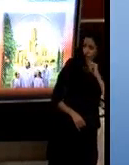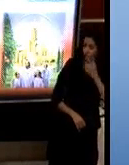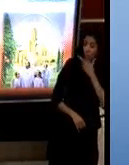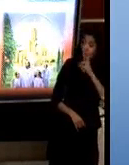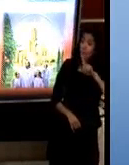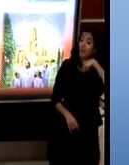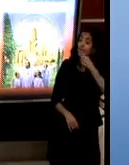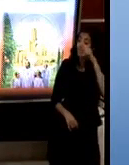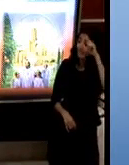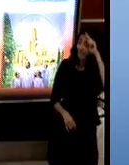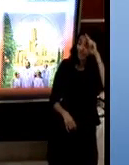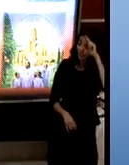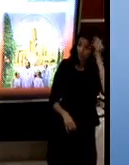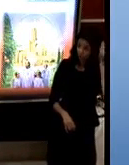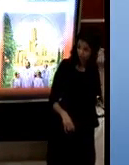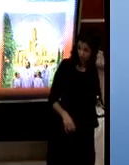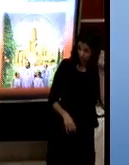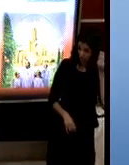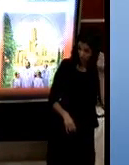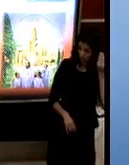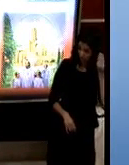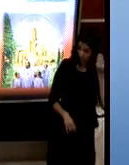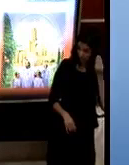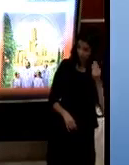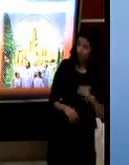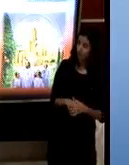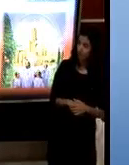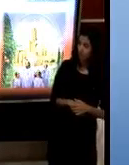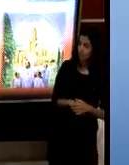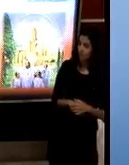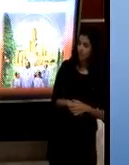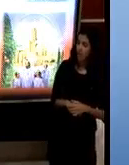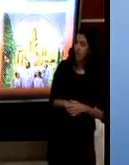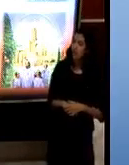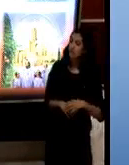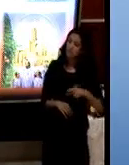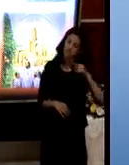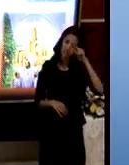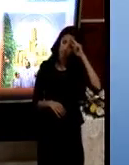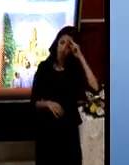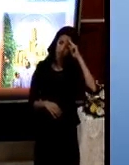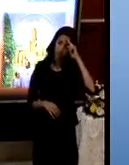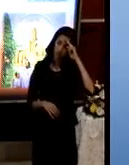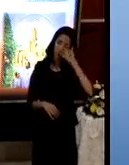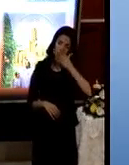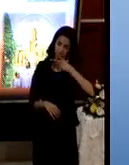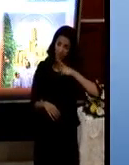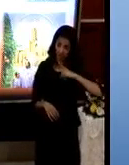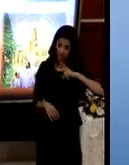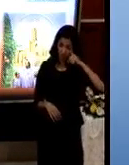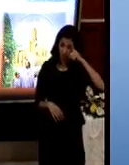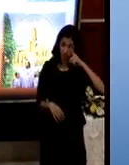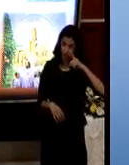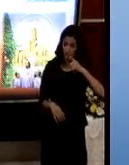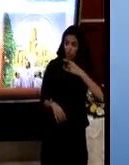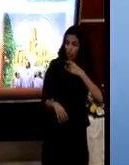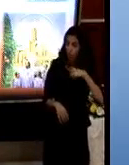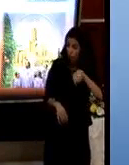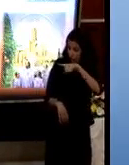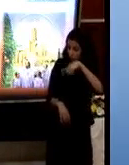reposo, el reposo consagrado a Jehová. Lo que habéis de cocer, cocedlo